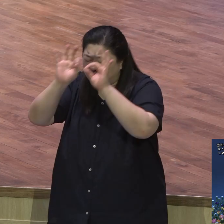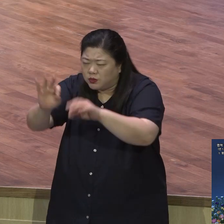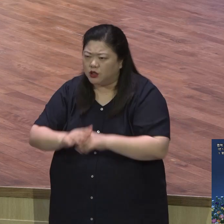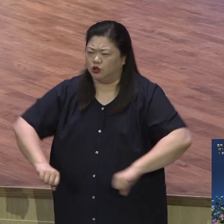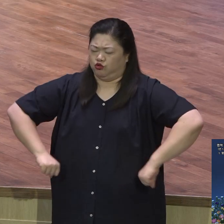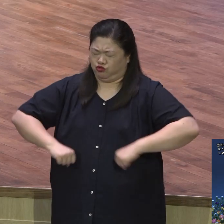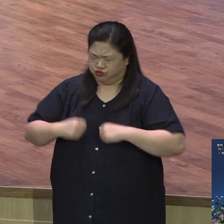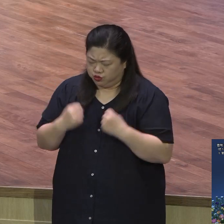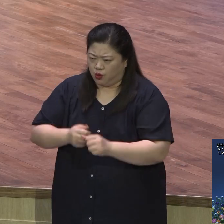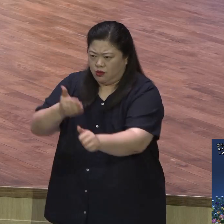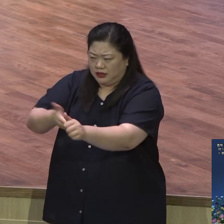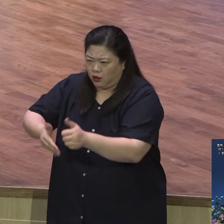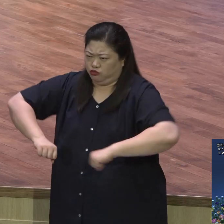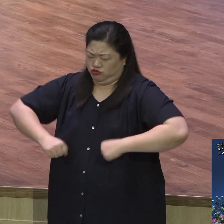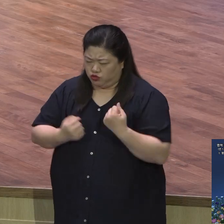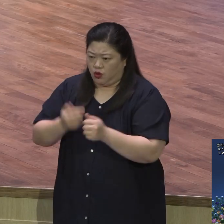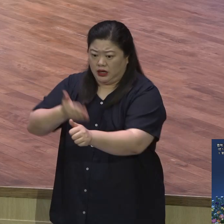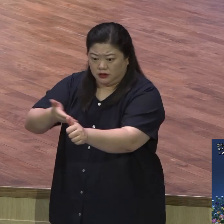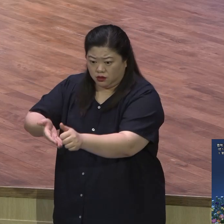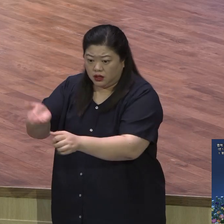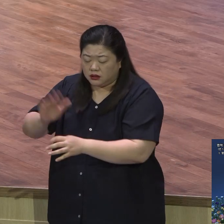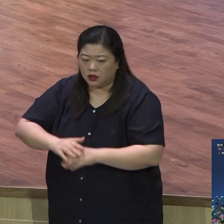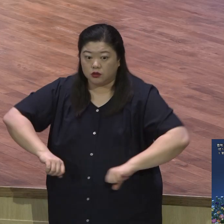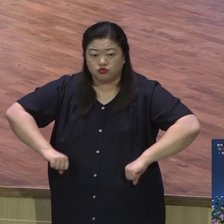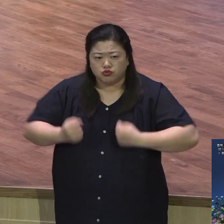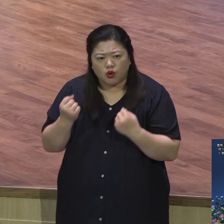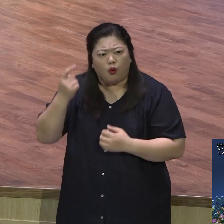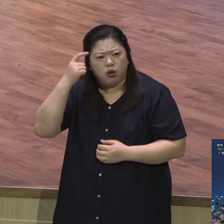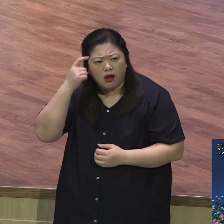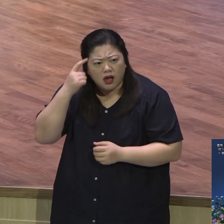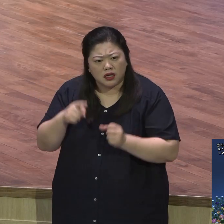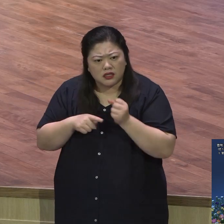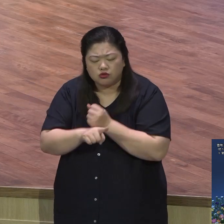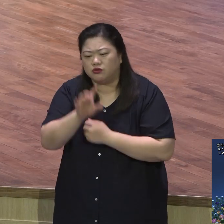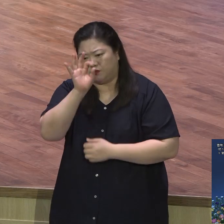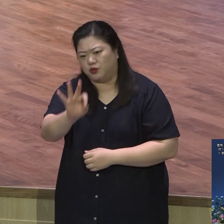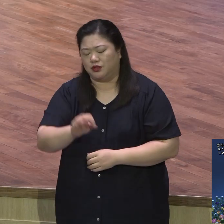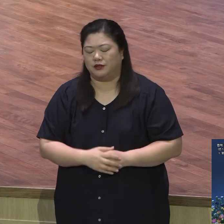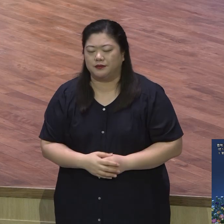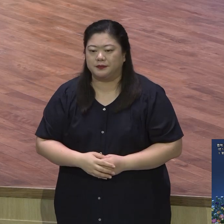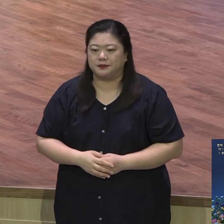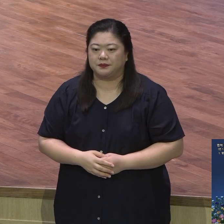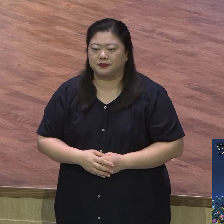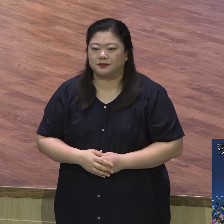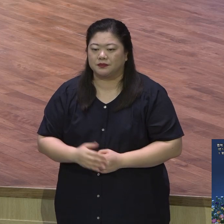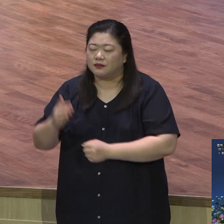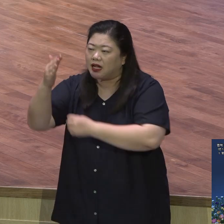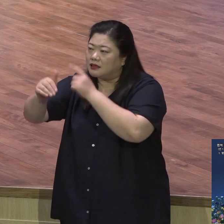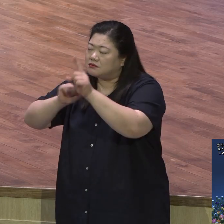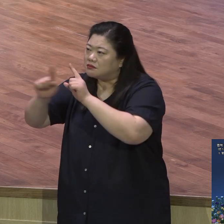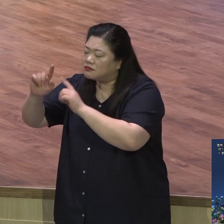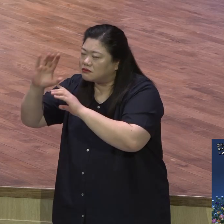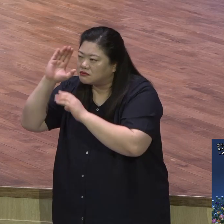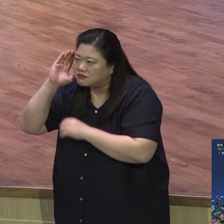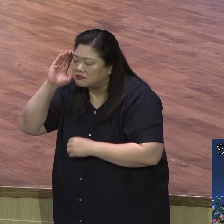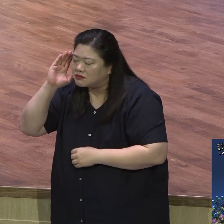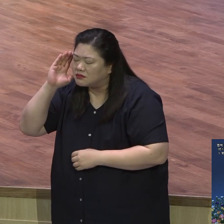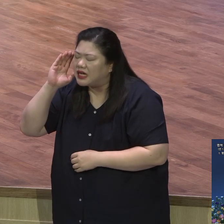금방 알게 돼요 금방 편합니다 금방 알게 돼요 그리고 하나님의 말씀에 순종을 여러분